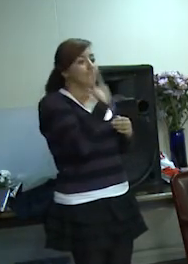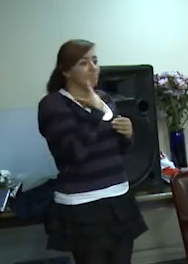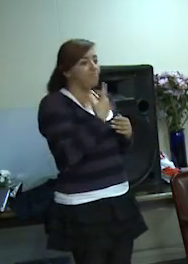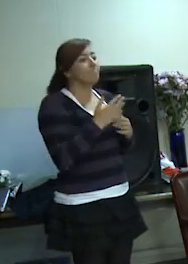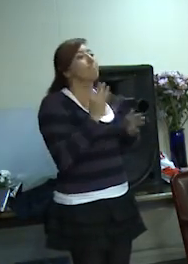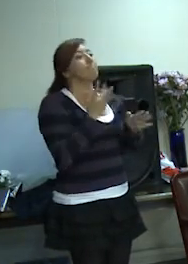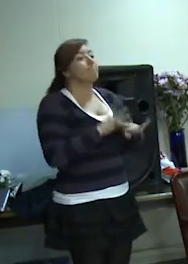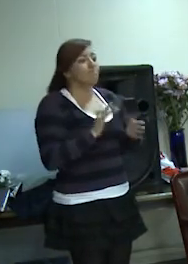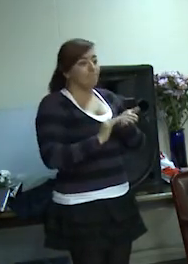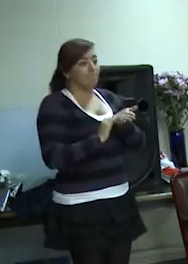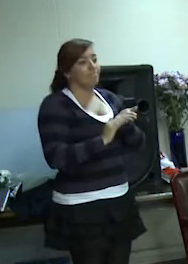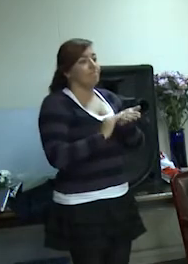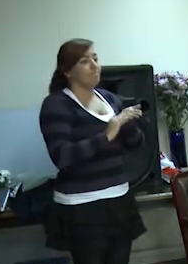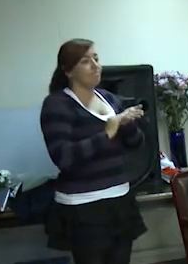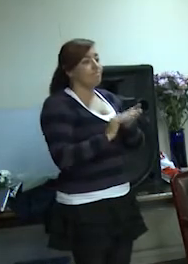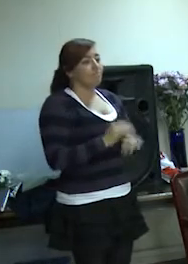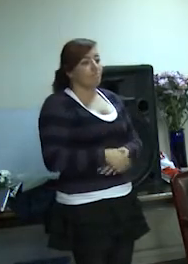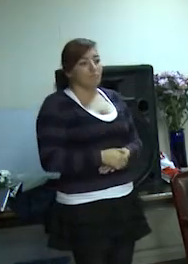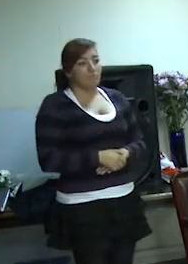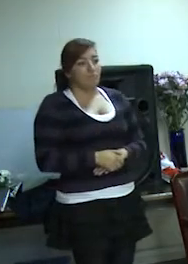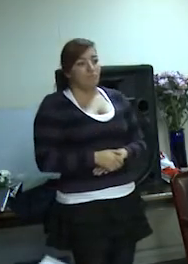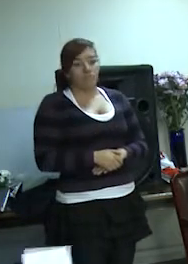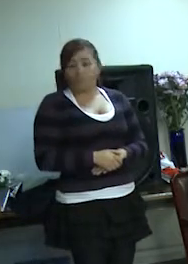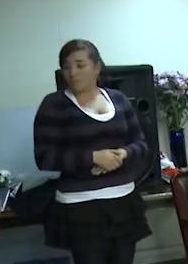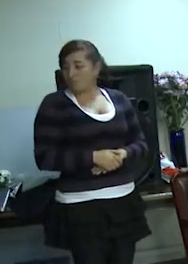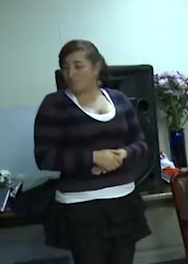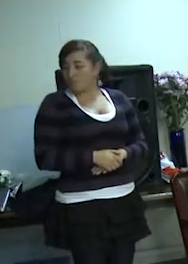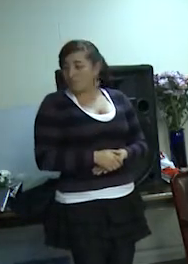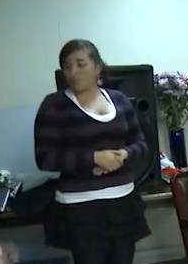hay que resolver eso. Muchísimas gracias.